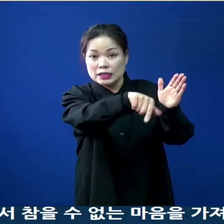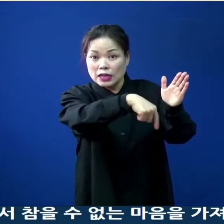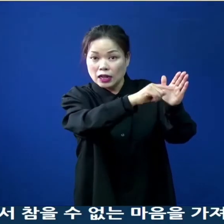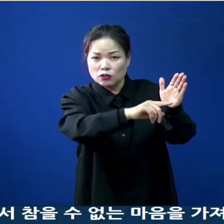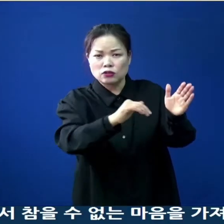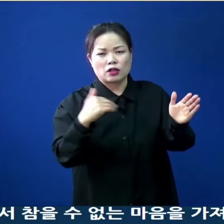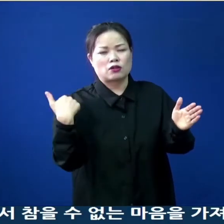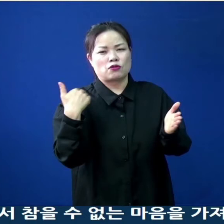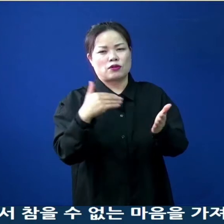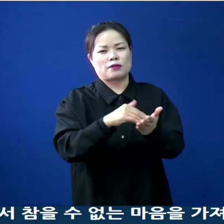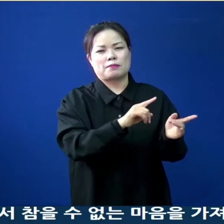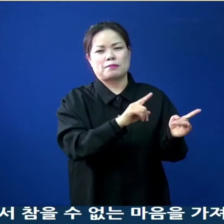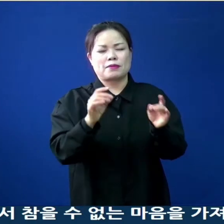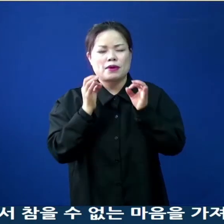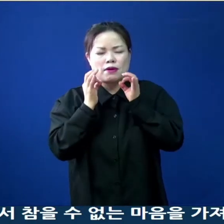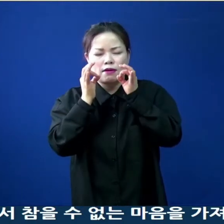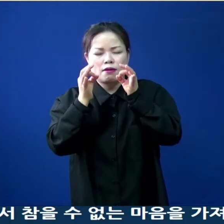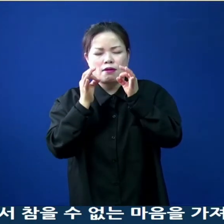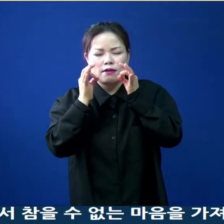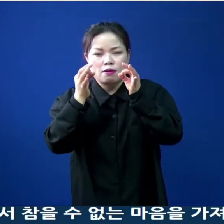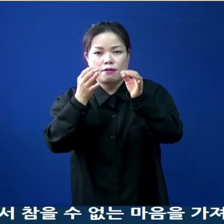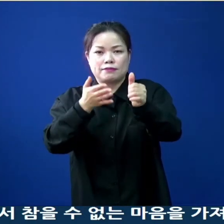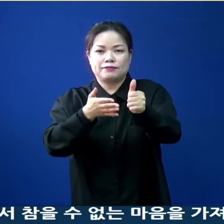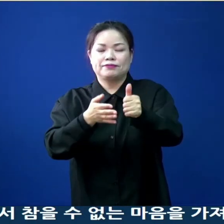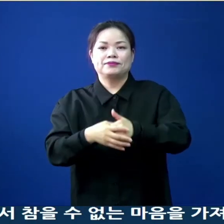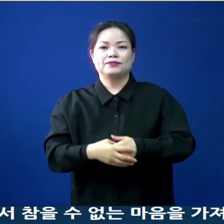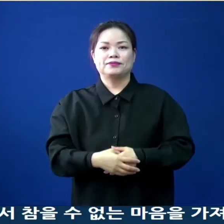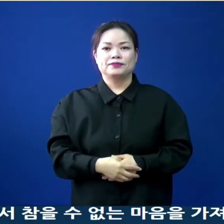회복될 수 있기를 간절히 소망합니다.